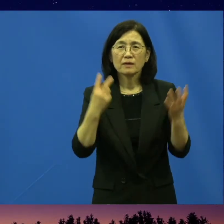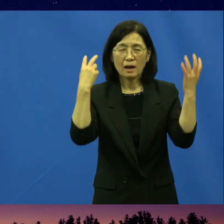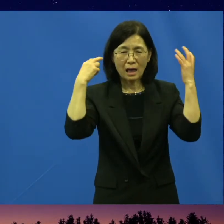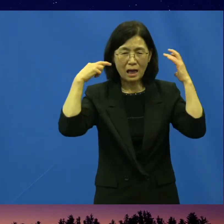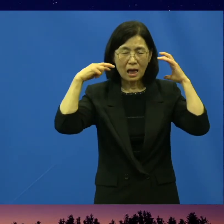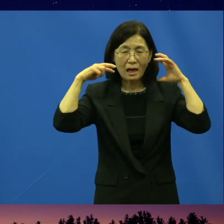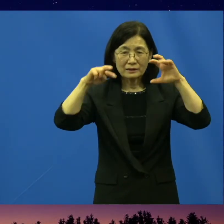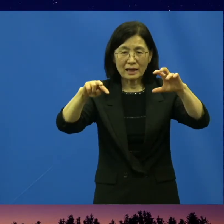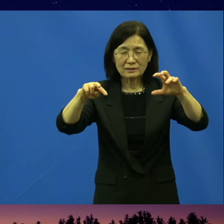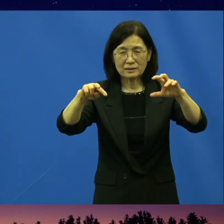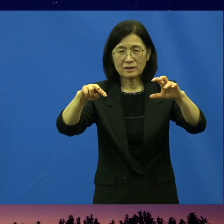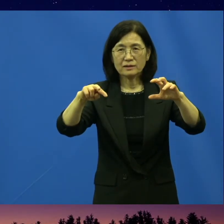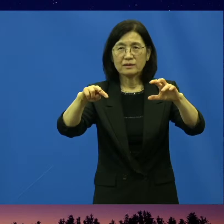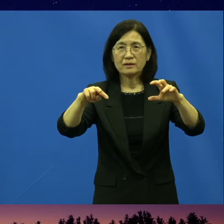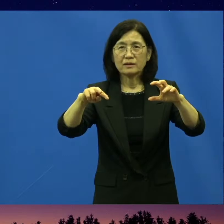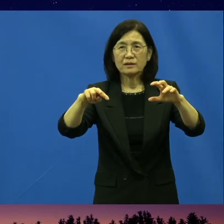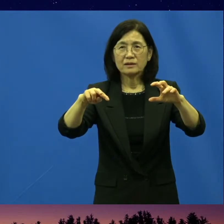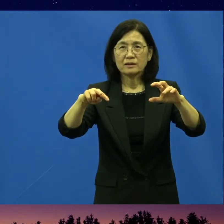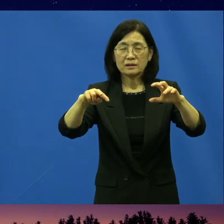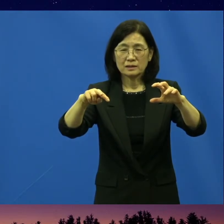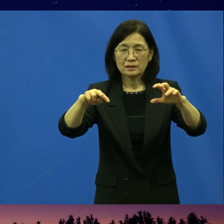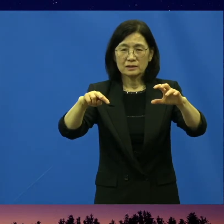다니엘이 사자굴 속에 들어갔는데